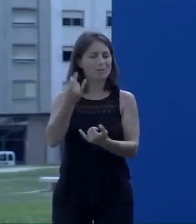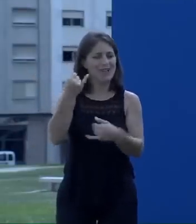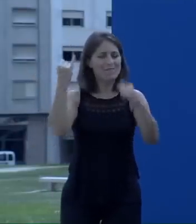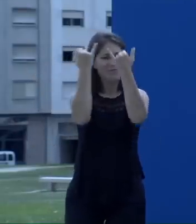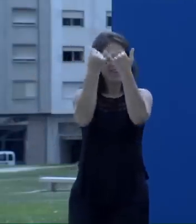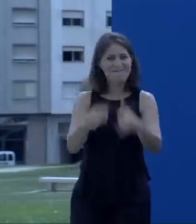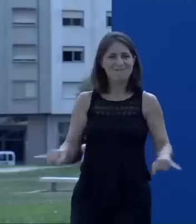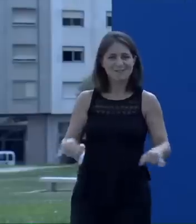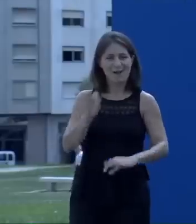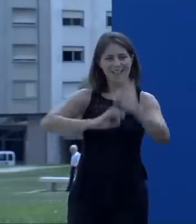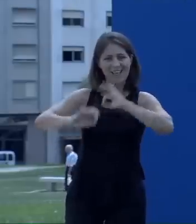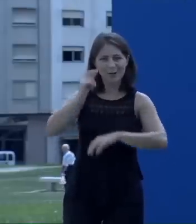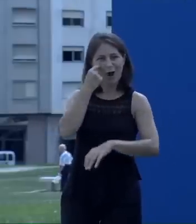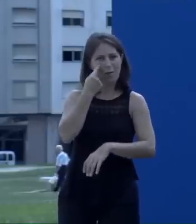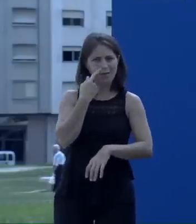no Carballiño.